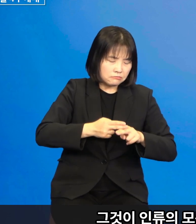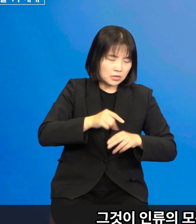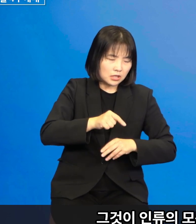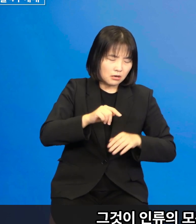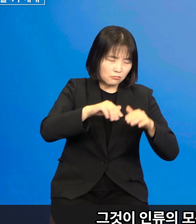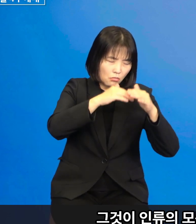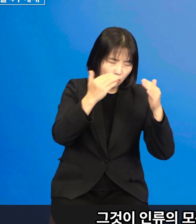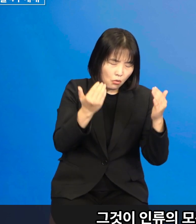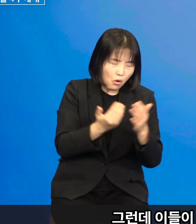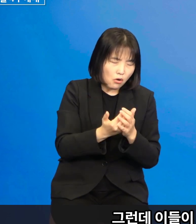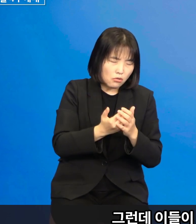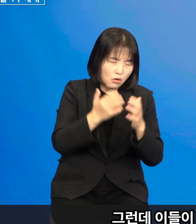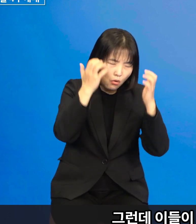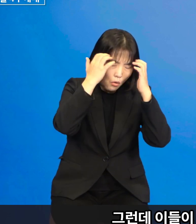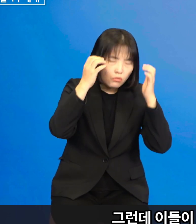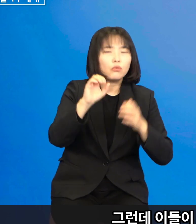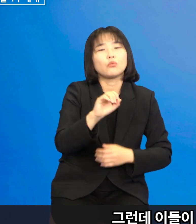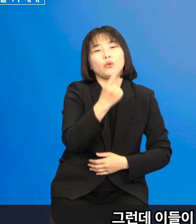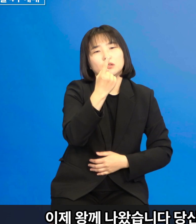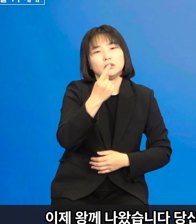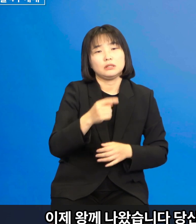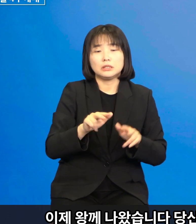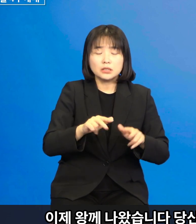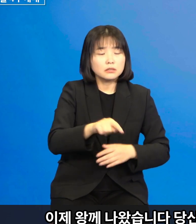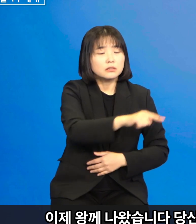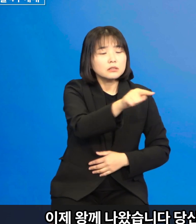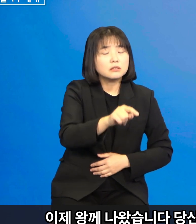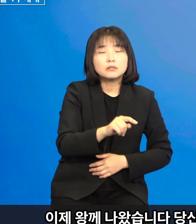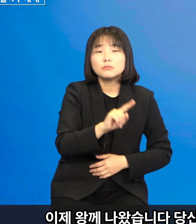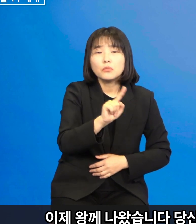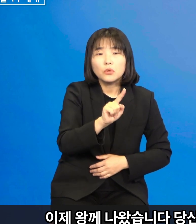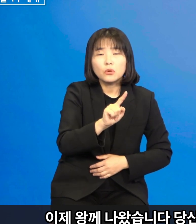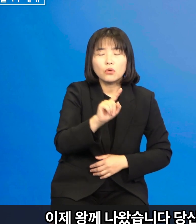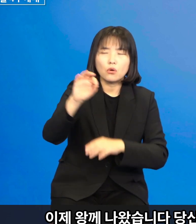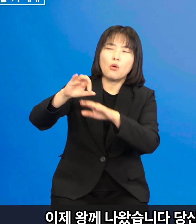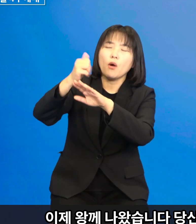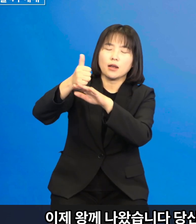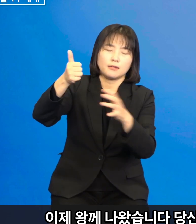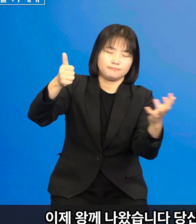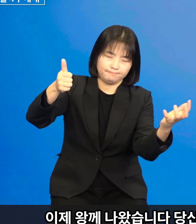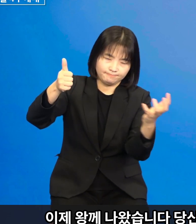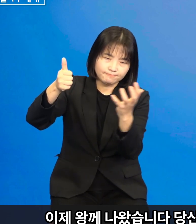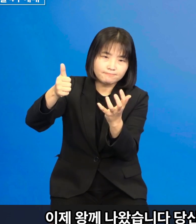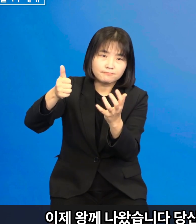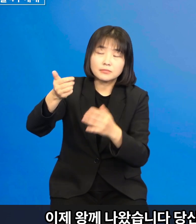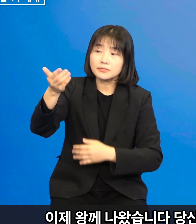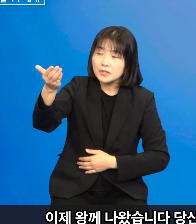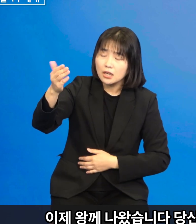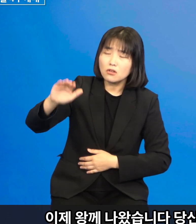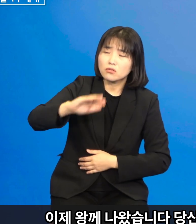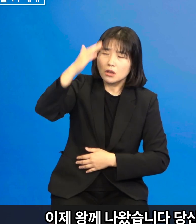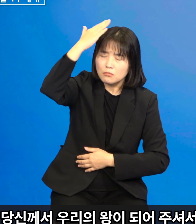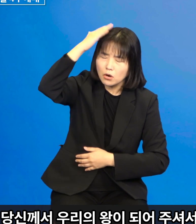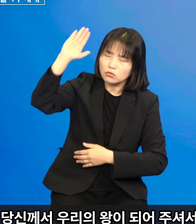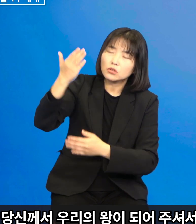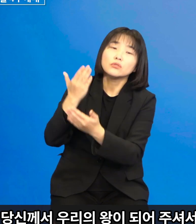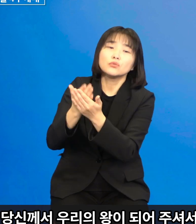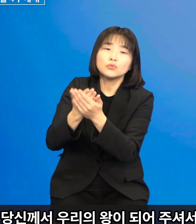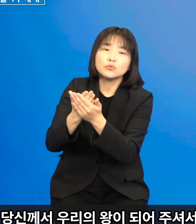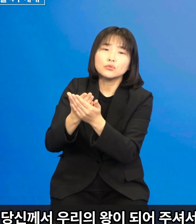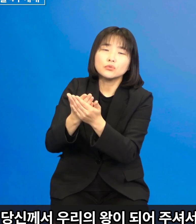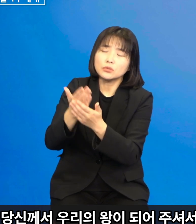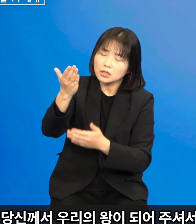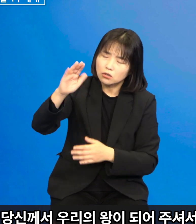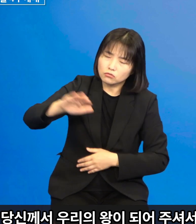고통의 원인이거든요. 그런데 이들이 지금 뭐 하는 거예요? 이제 왕께 나왔습니다. 당신께서 우리의 머리가 되어주시고 당신께서